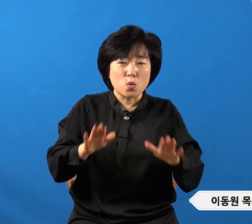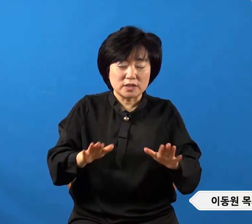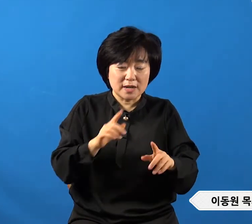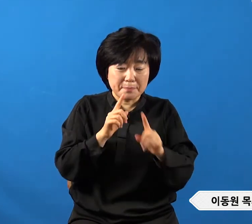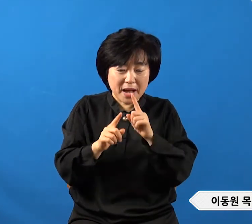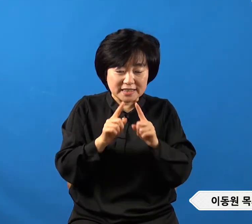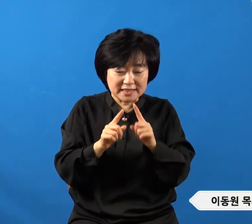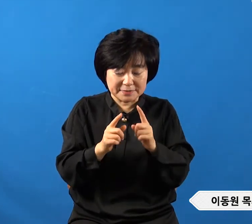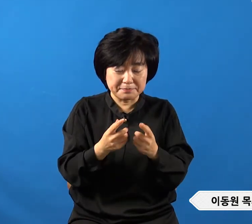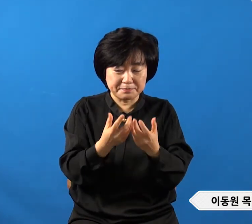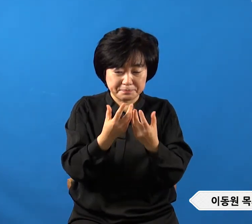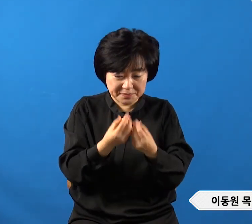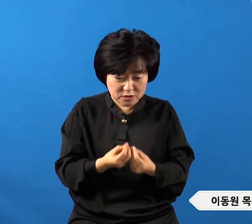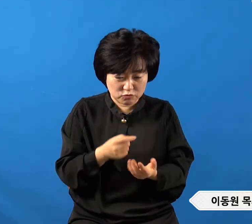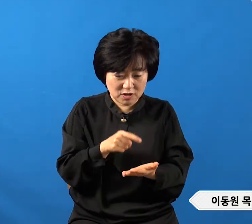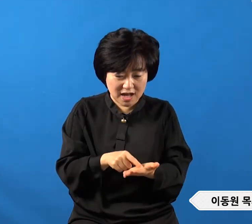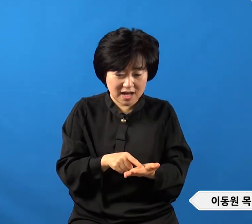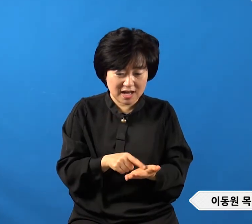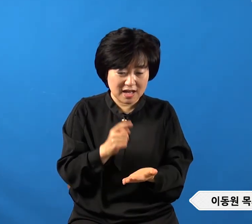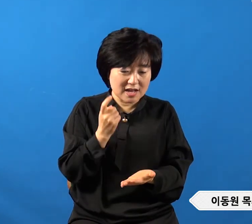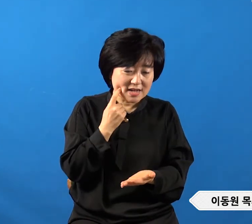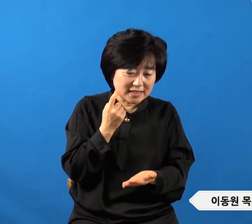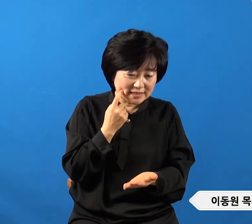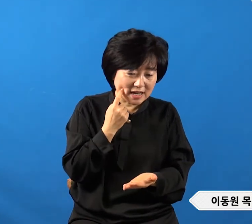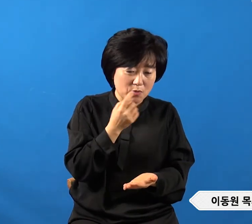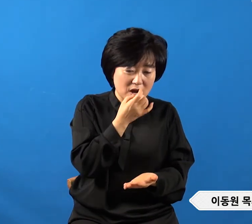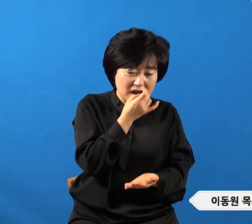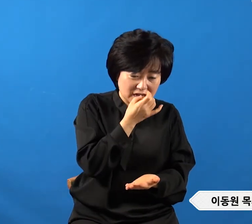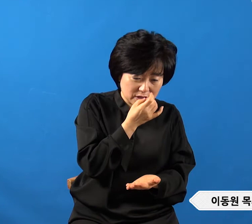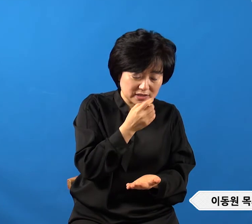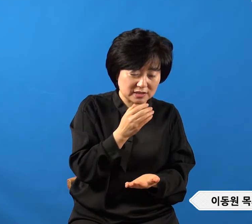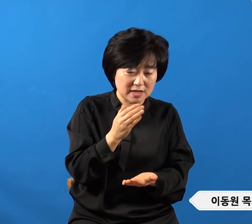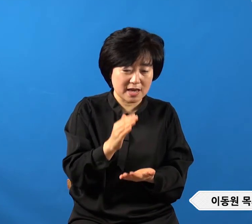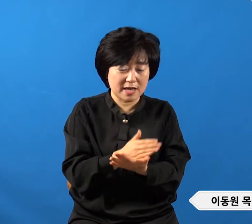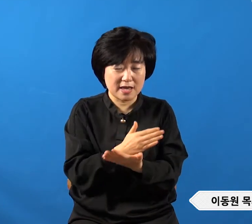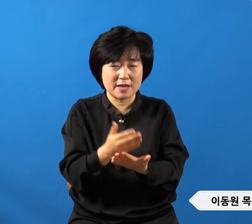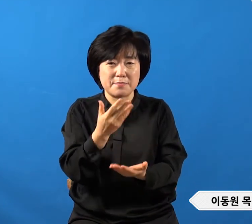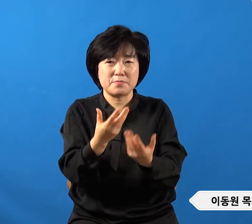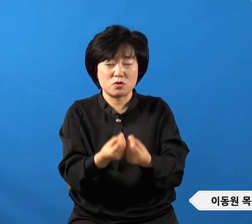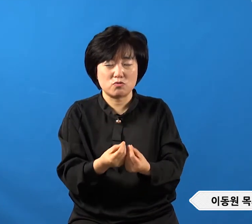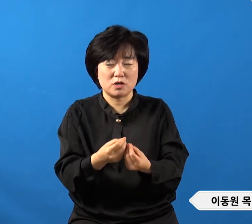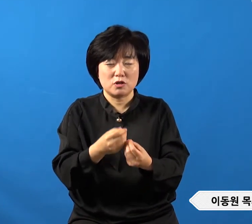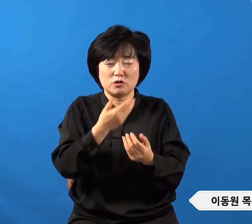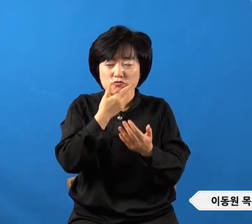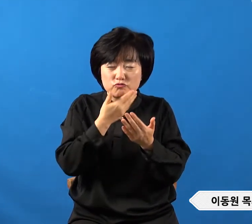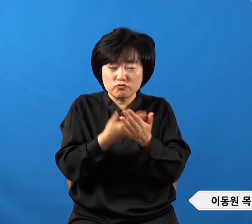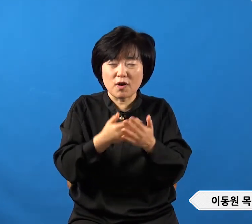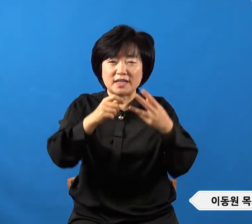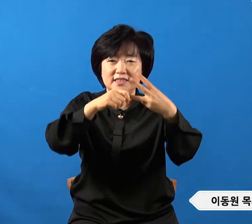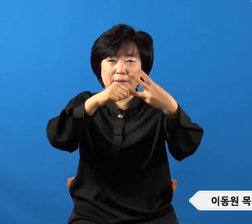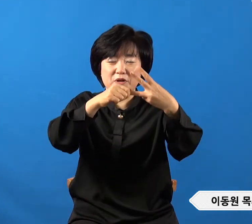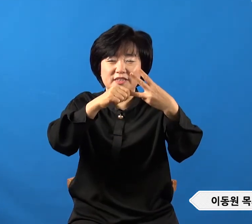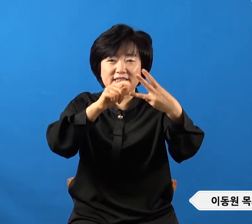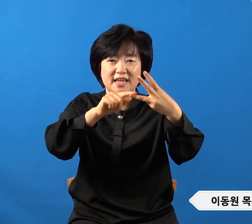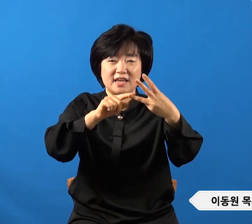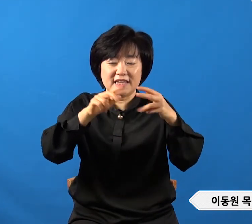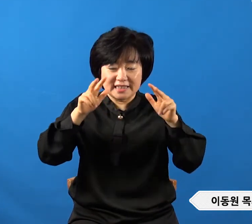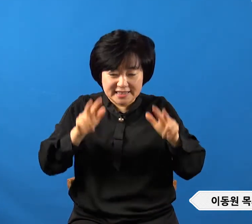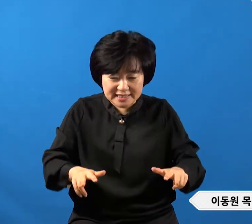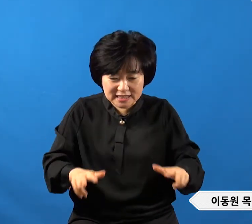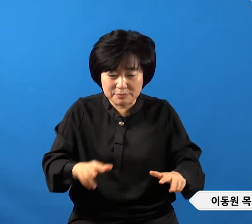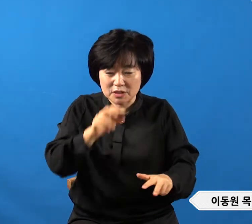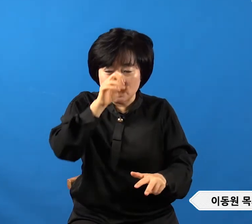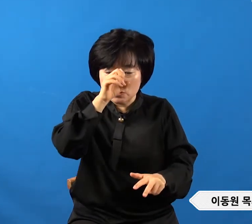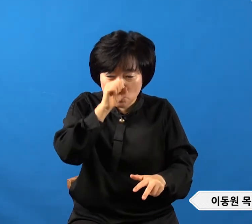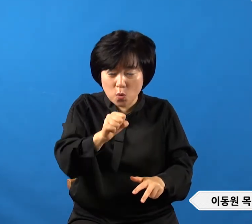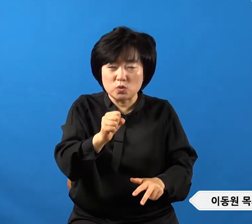오늘 이 본문의 비유가, 곡식과 가라지의 비유가 가르치고 있는 중요한 레슨, 세 번째는 지금은